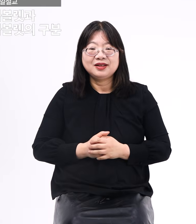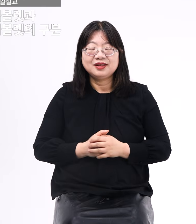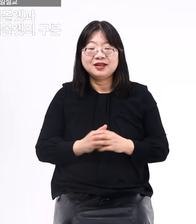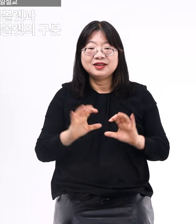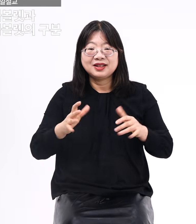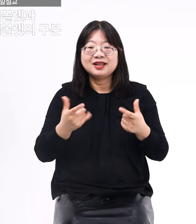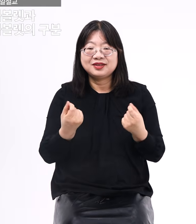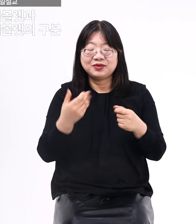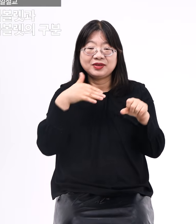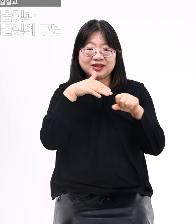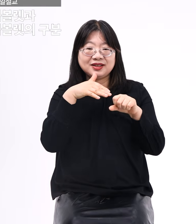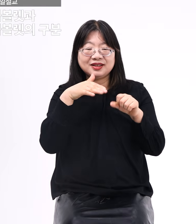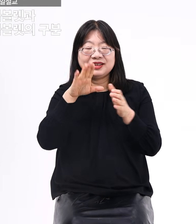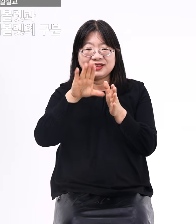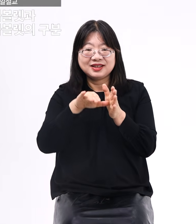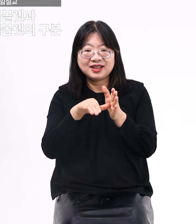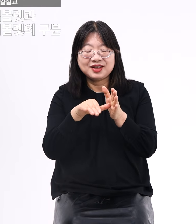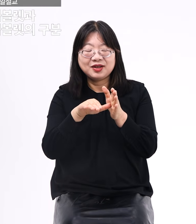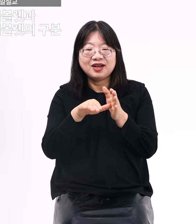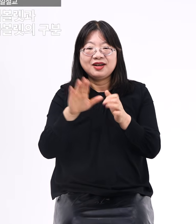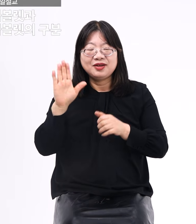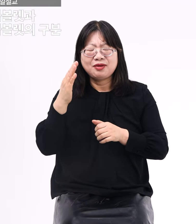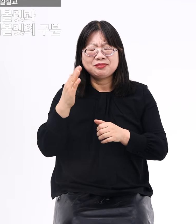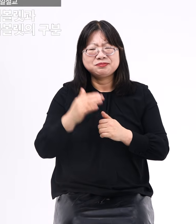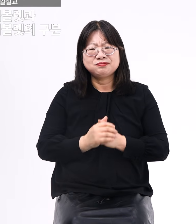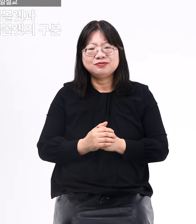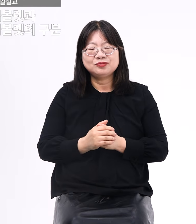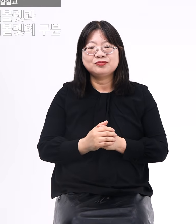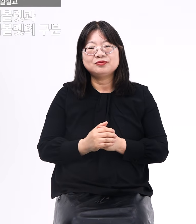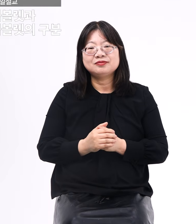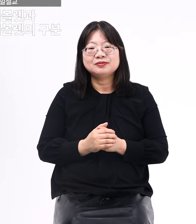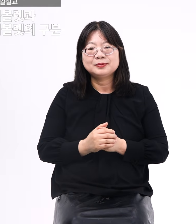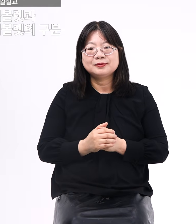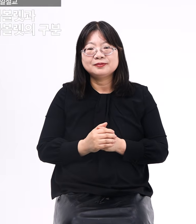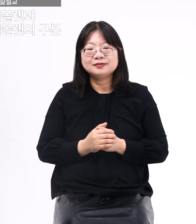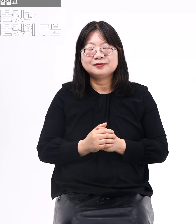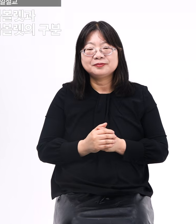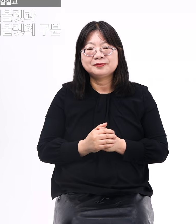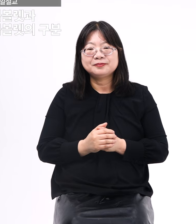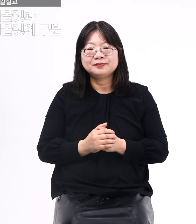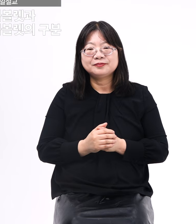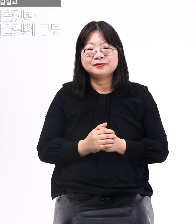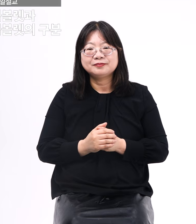지금 그런 시대가, 그런 씁쓸한 시대가 되고 말았어요.